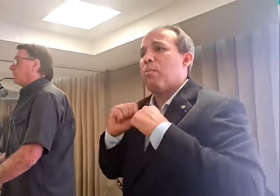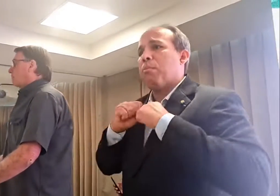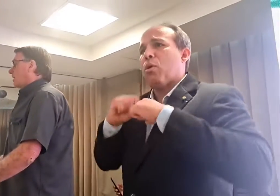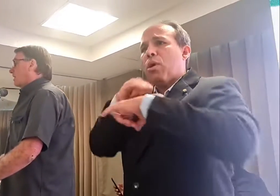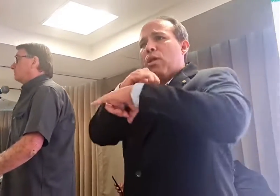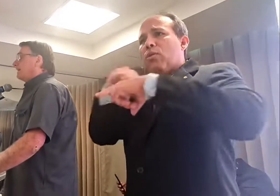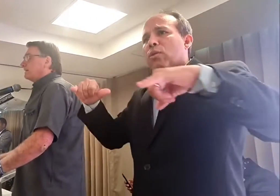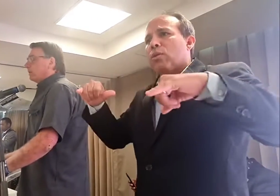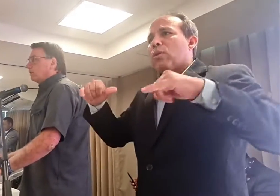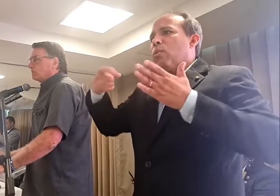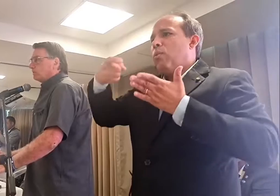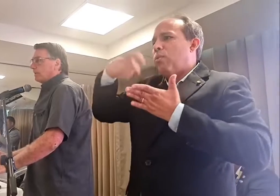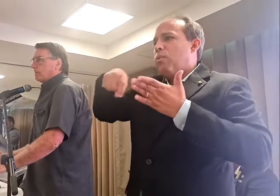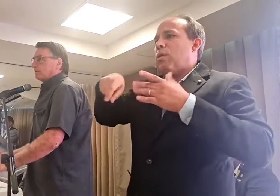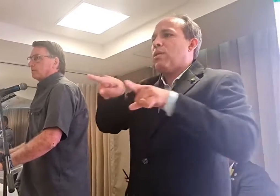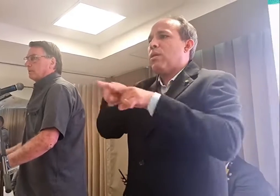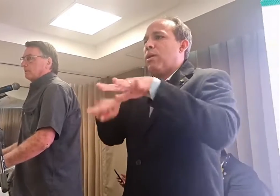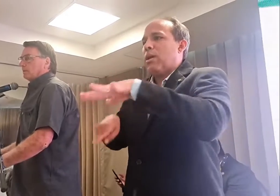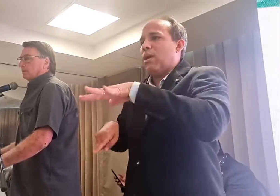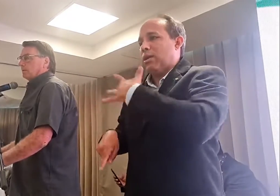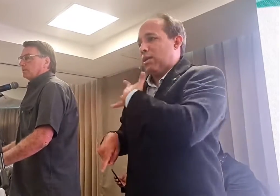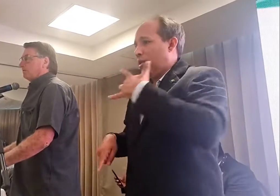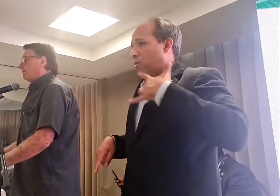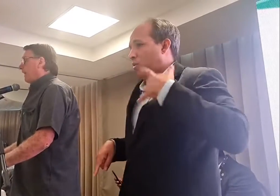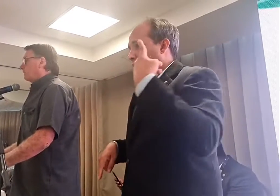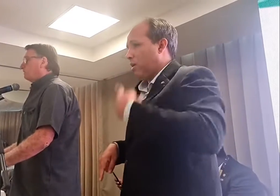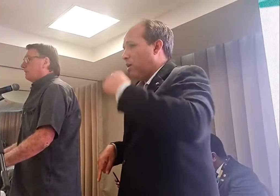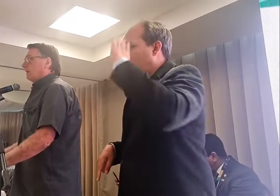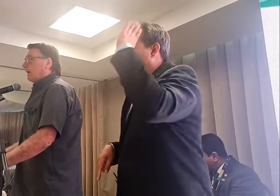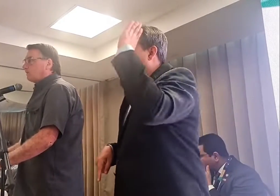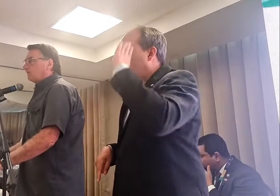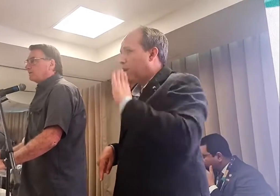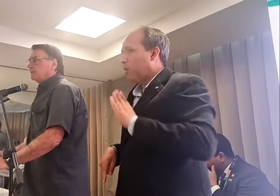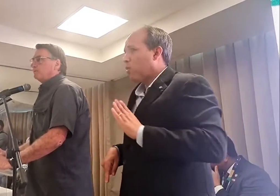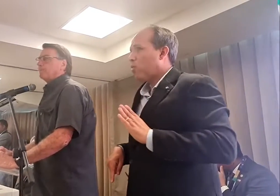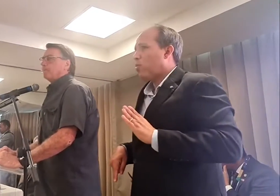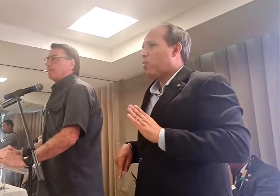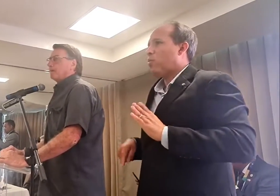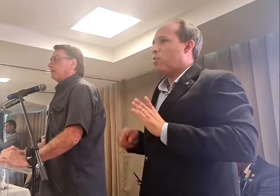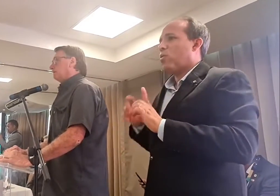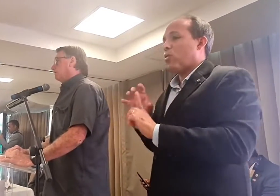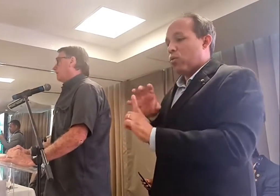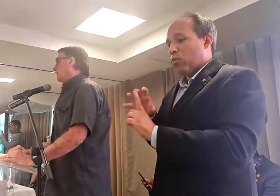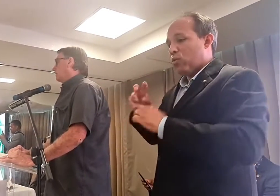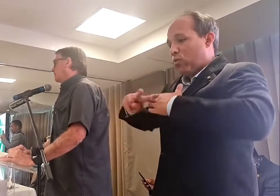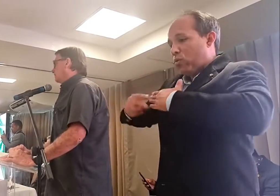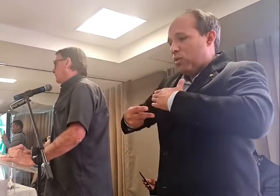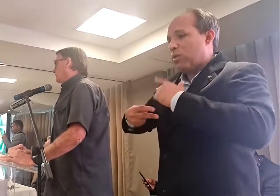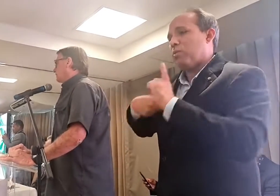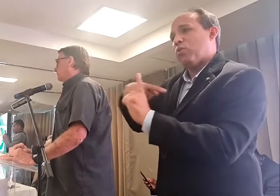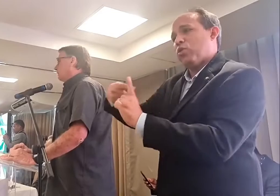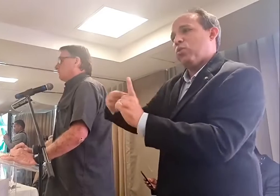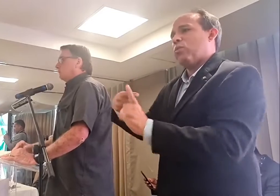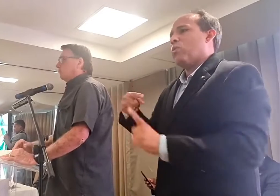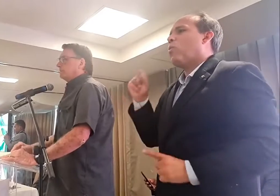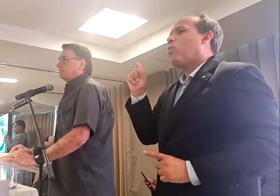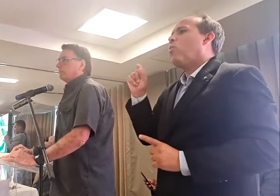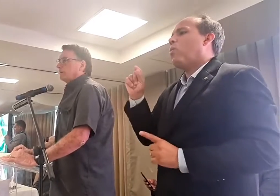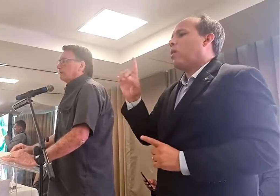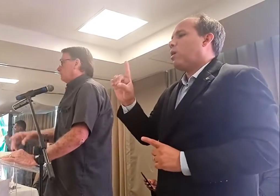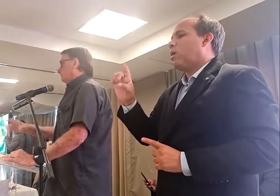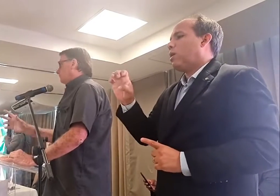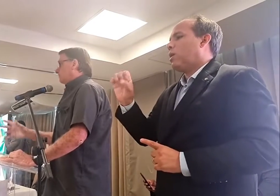a desoneração da saúde no Brasil. Que o impacto é compatível. O que, que é a desoneração?